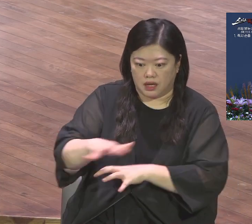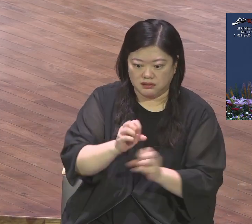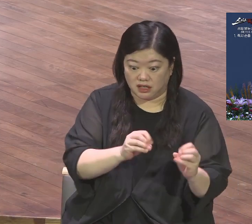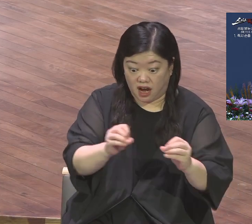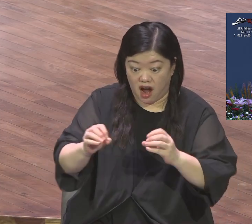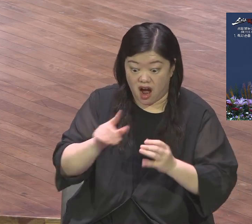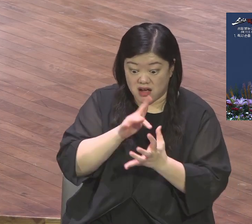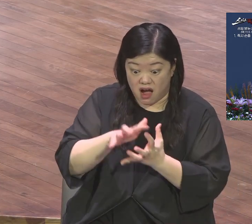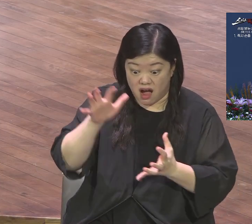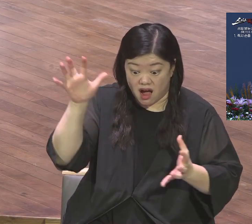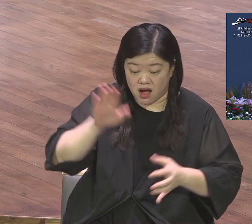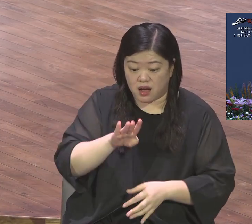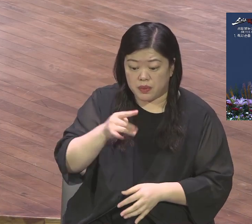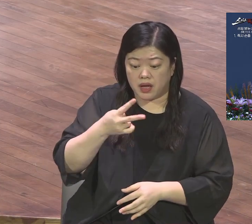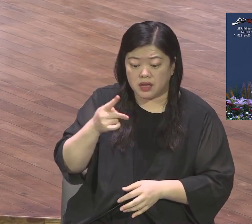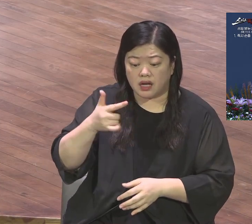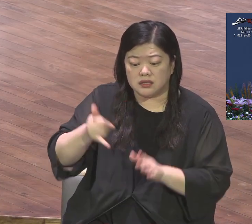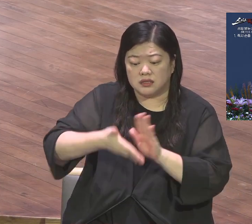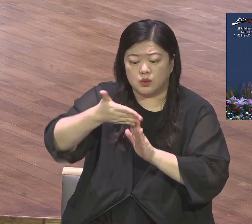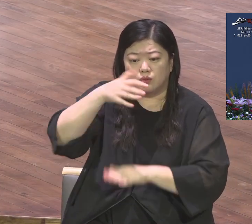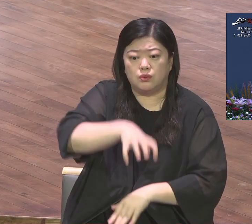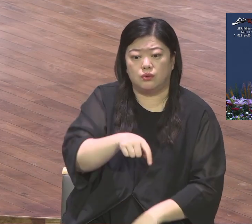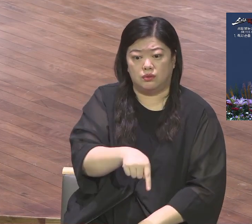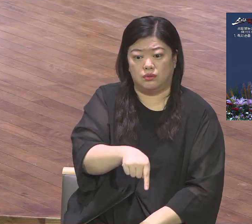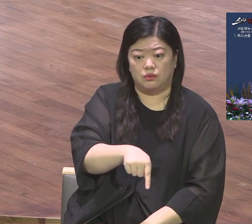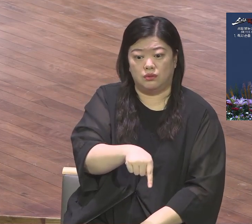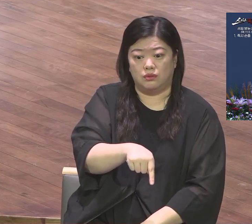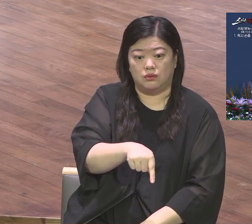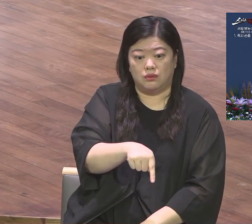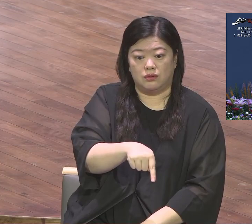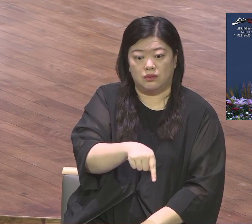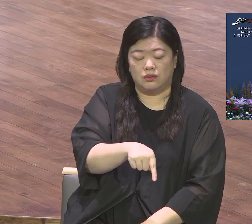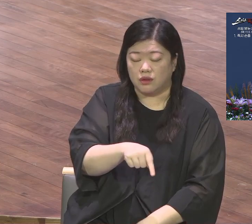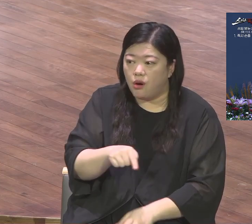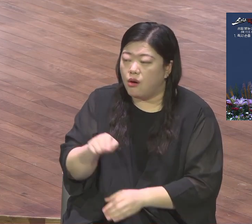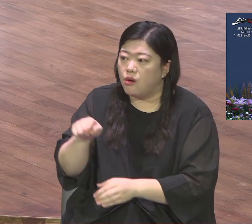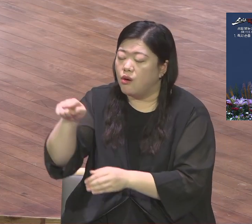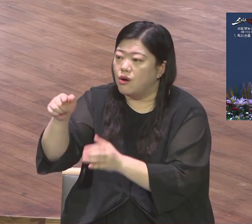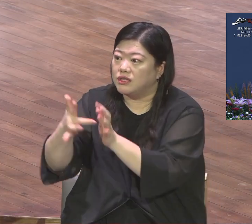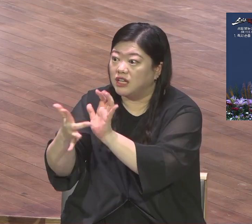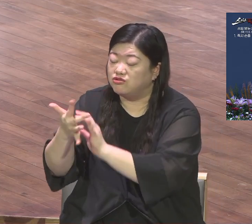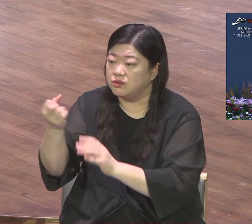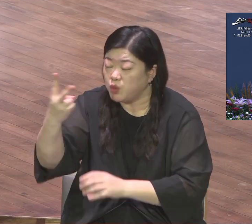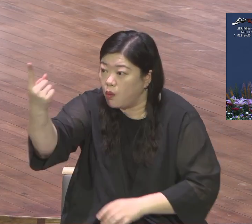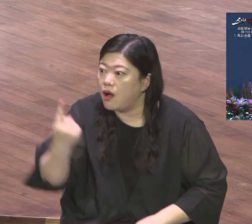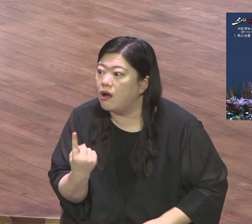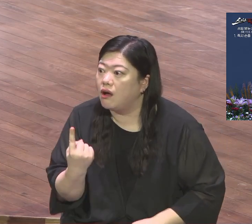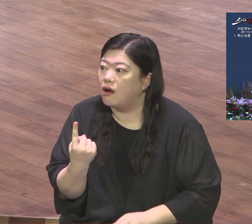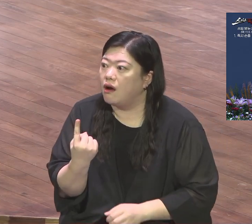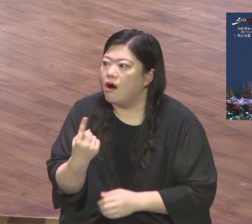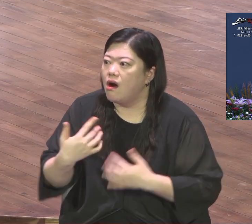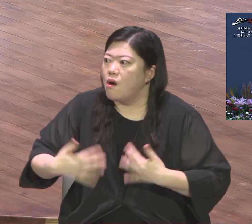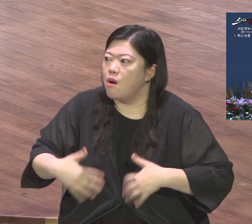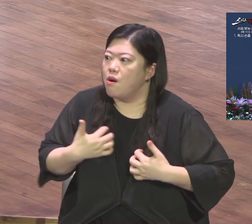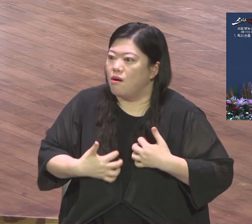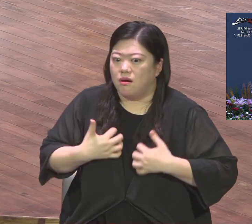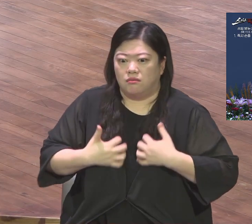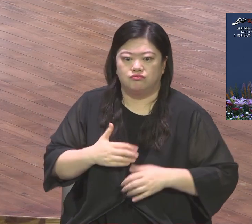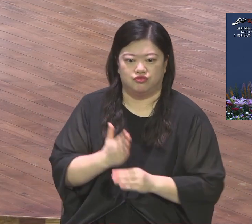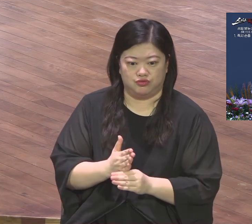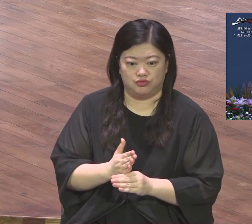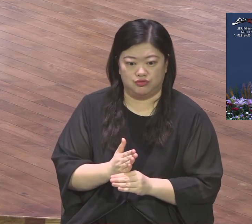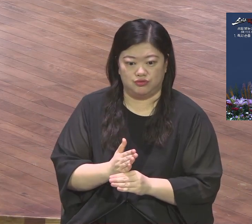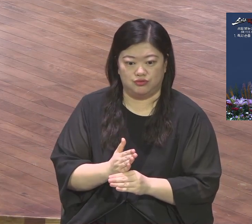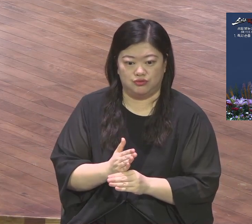과연 예수님이 부활이요 생명이라는 사실을 선포한 거예요. 요한복음 14장 11장 45절에 보면 당시의